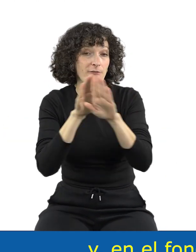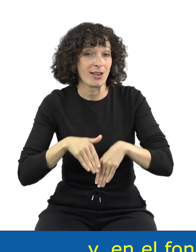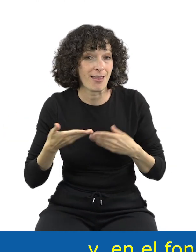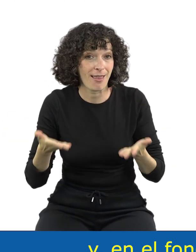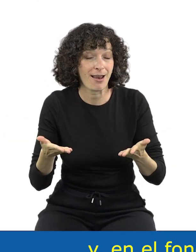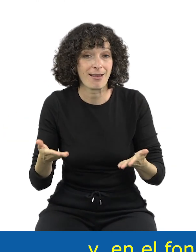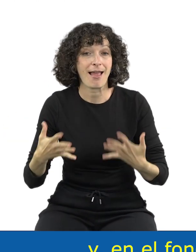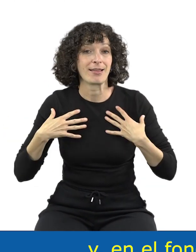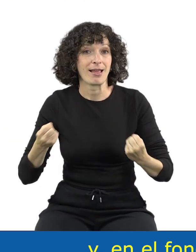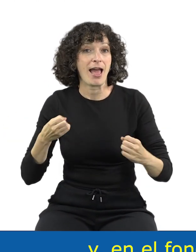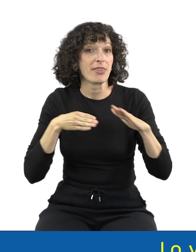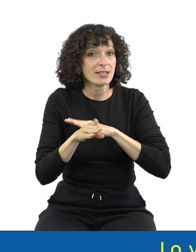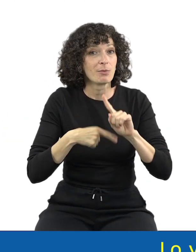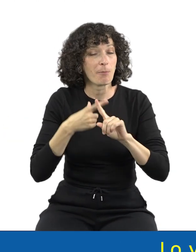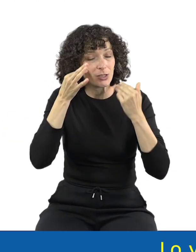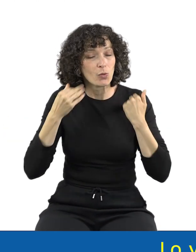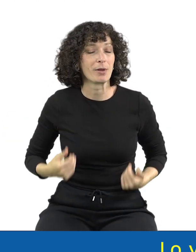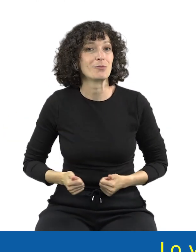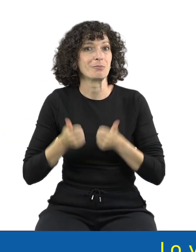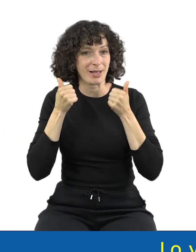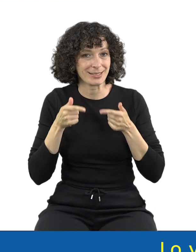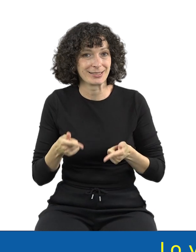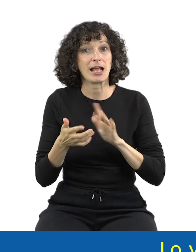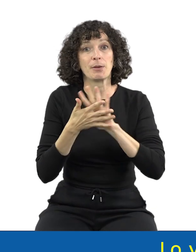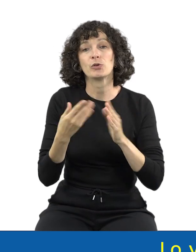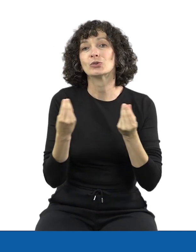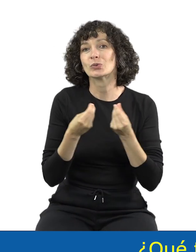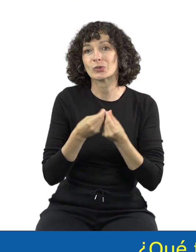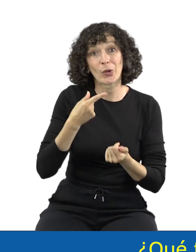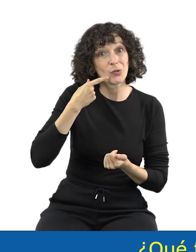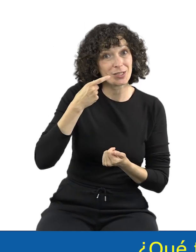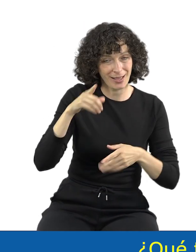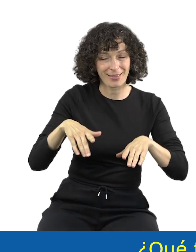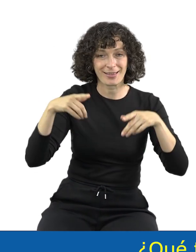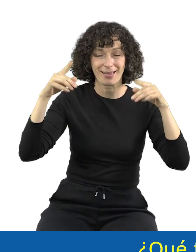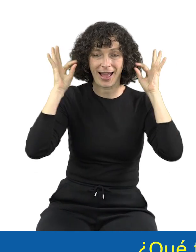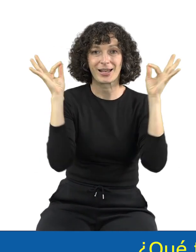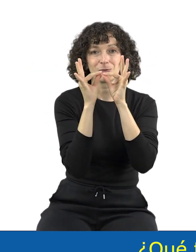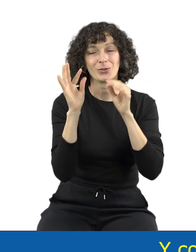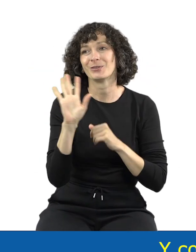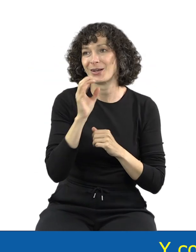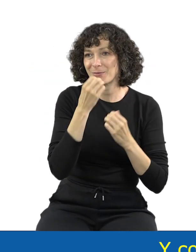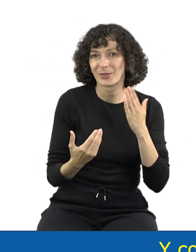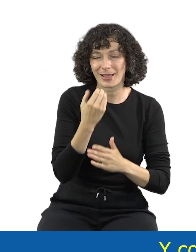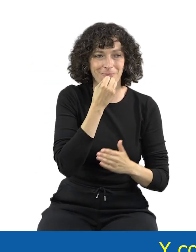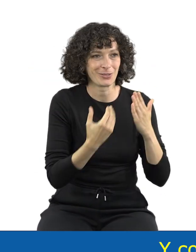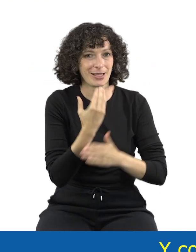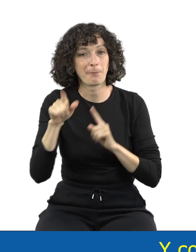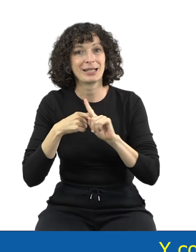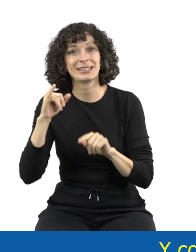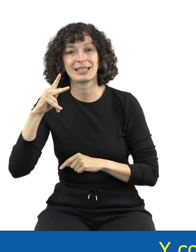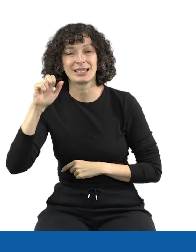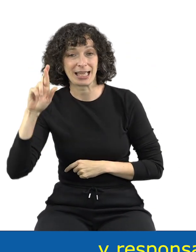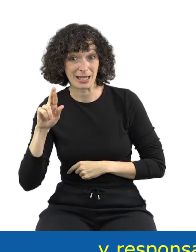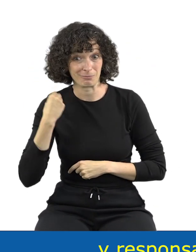sanidad más accesible y más humana. Lo vamos a hablar con Conchita García de Aransburg. ¿Qué tal? Buenos días. Hola, buenos días. Y con Iker Andrés, impulsor de esta propuesta